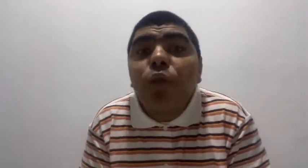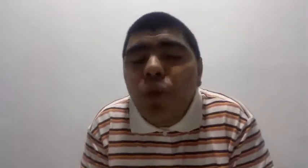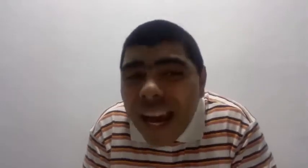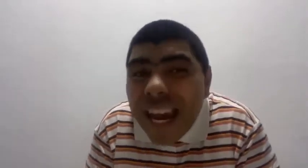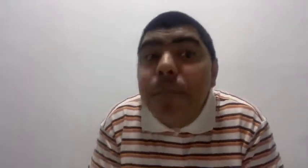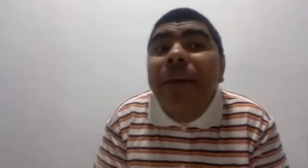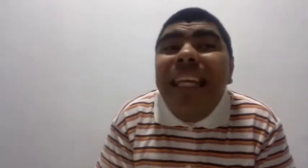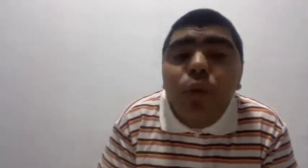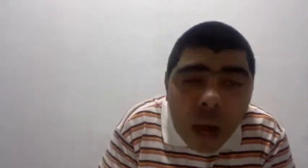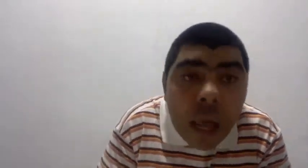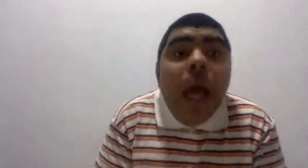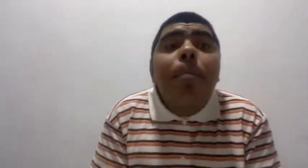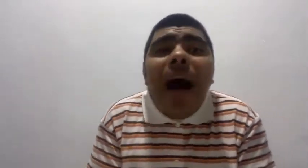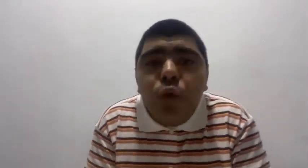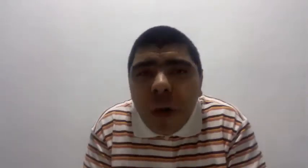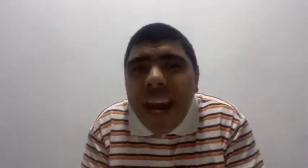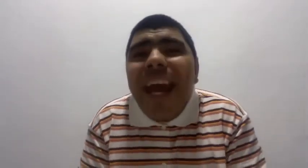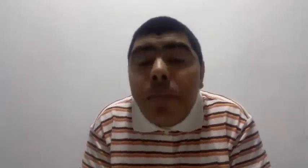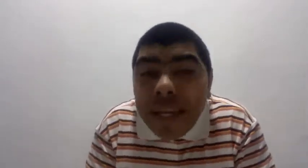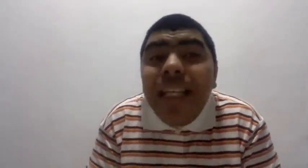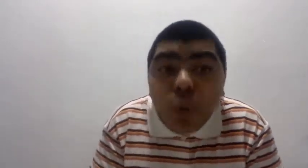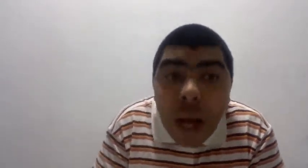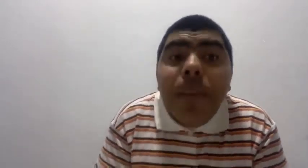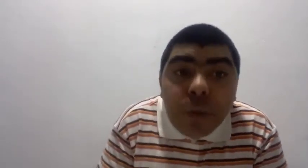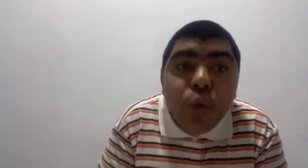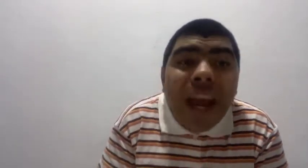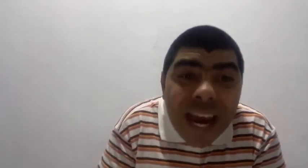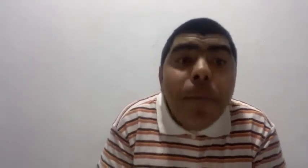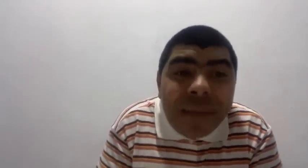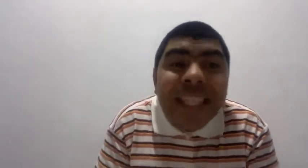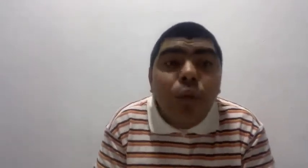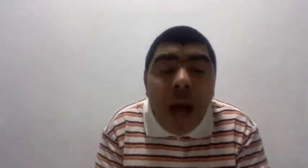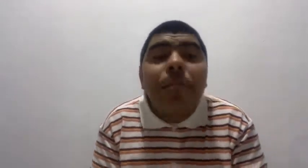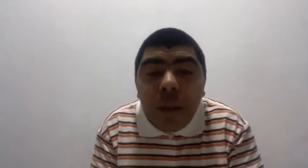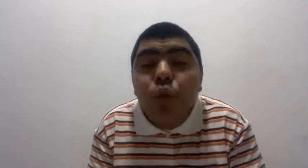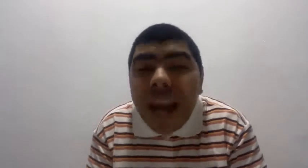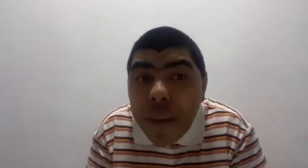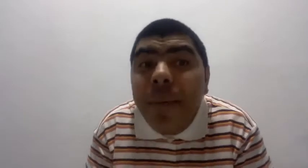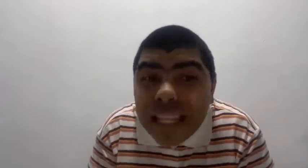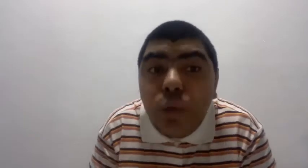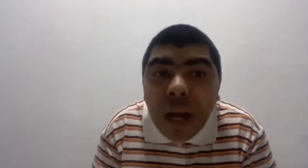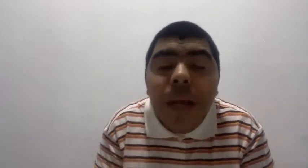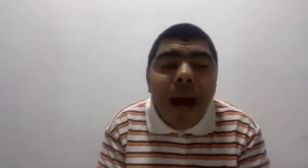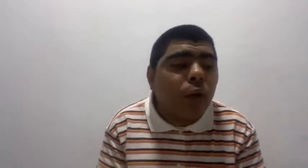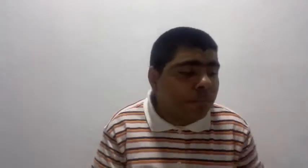madurez espiritual. Madurez espiritual, madurez espiritual, madurez espiritual, hermano.